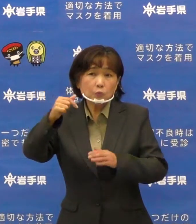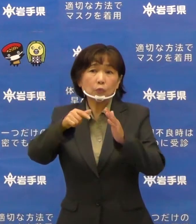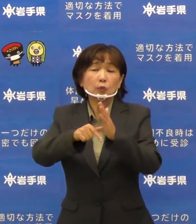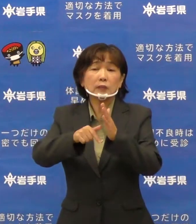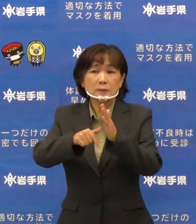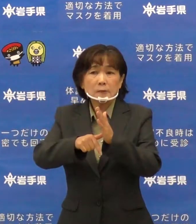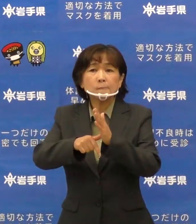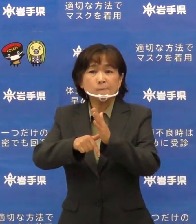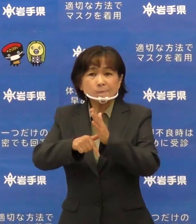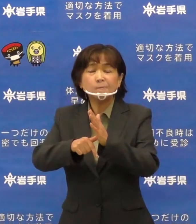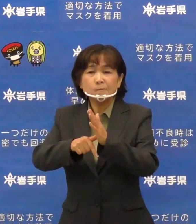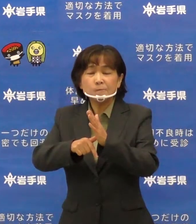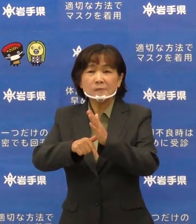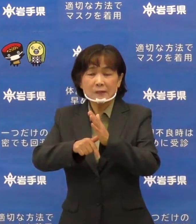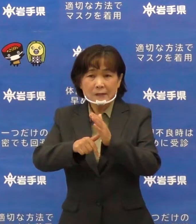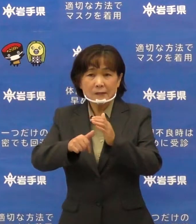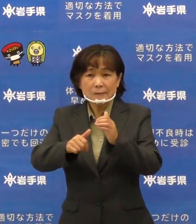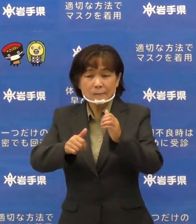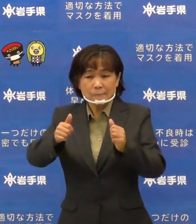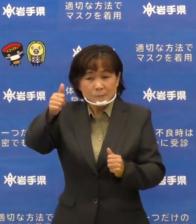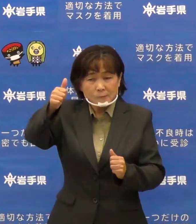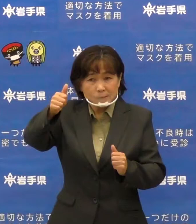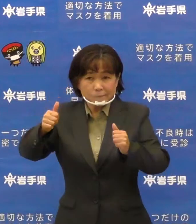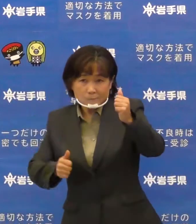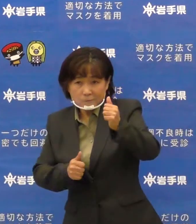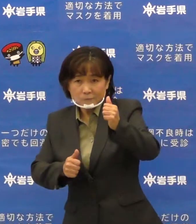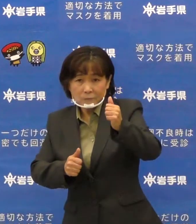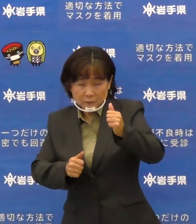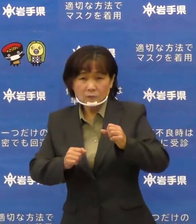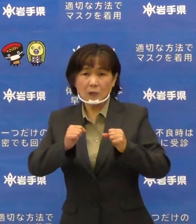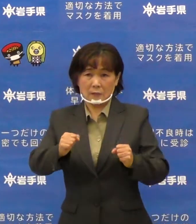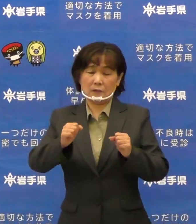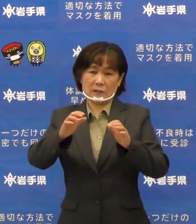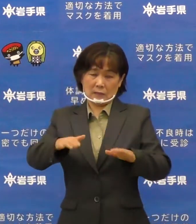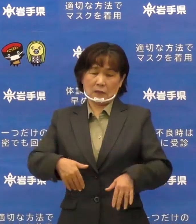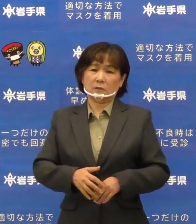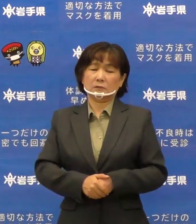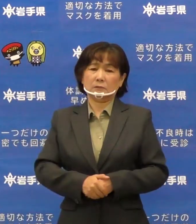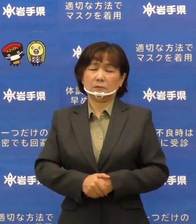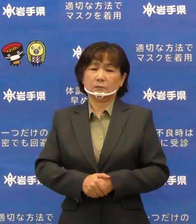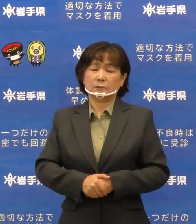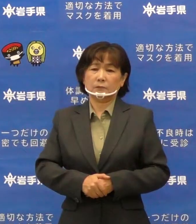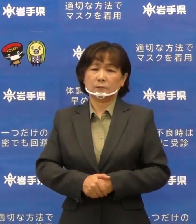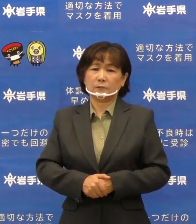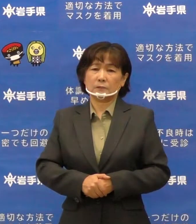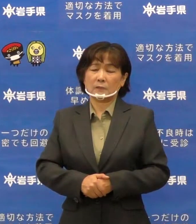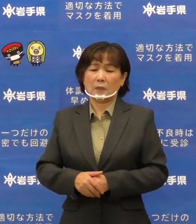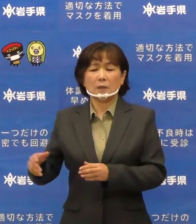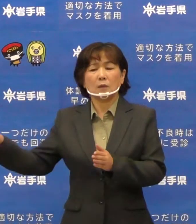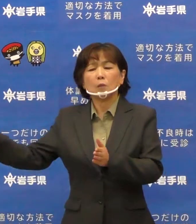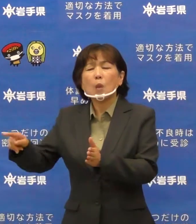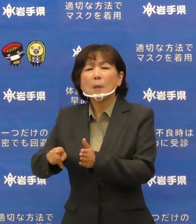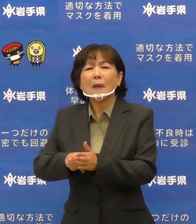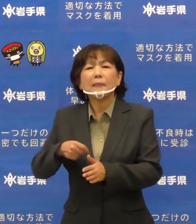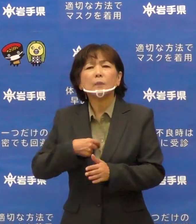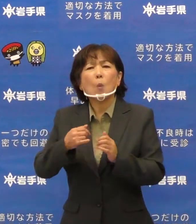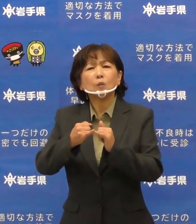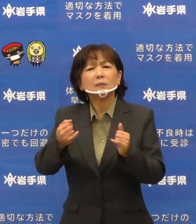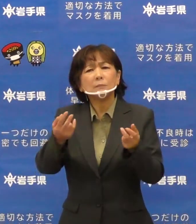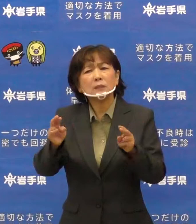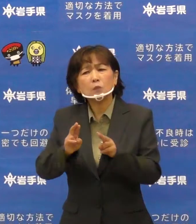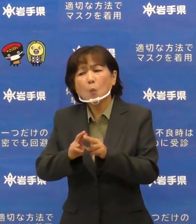自民党の歴史の中で見るとこうかなりこう右寄りの形でこう進んでき